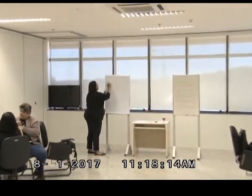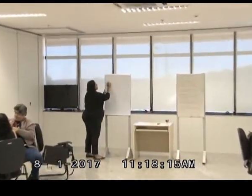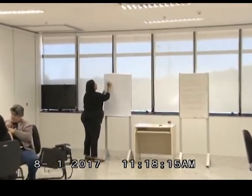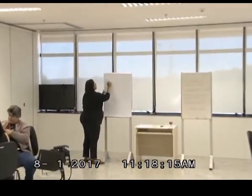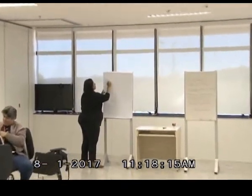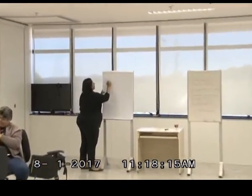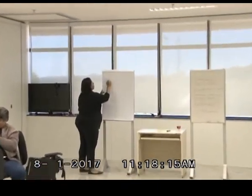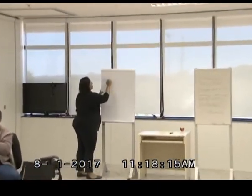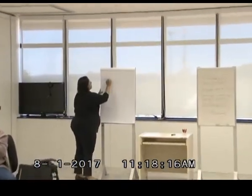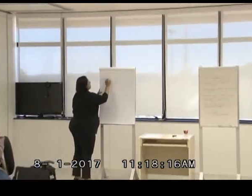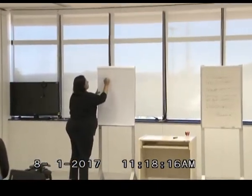perguntou.